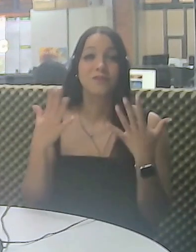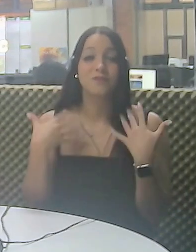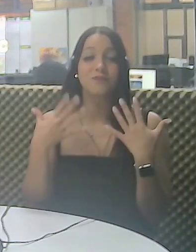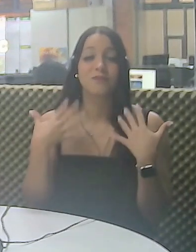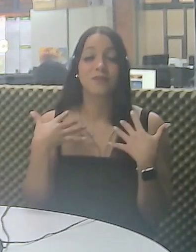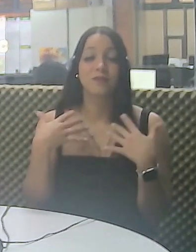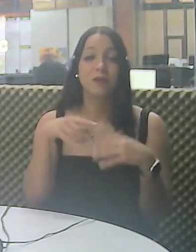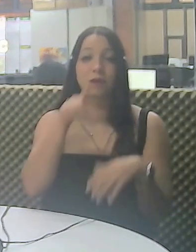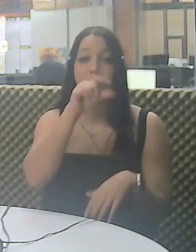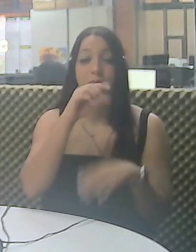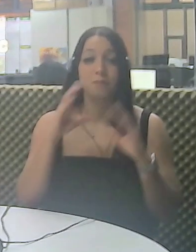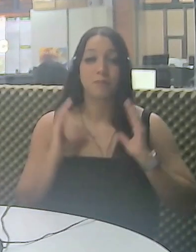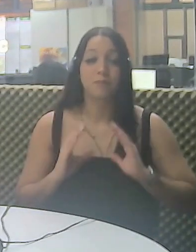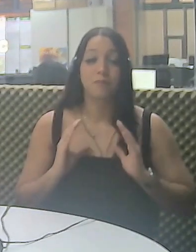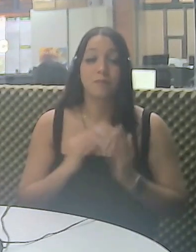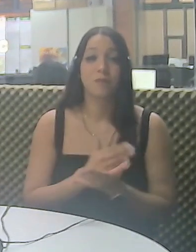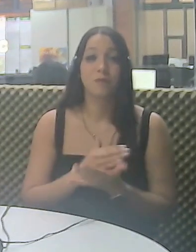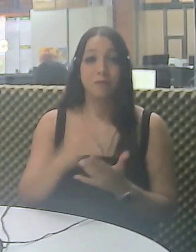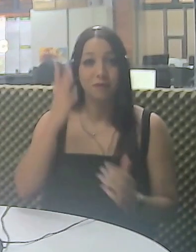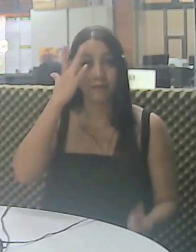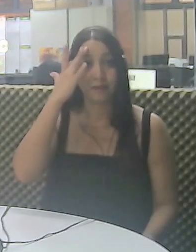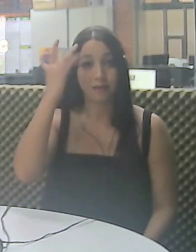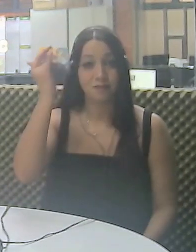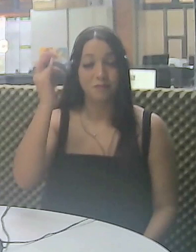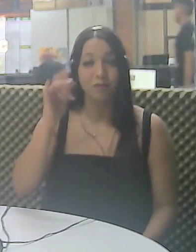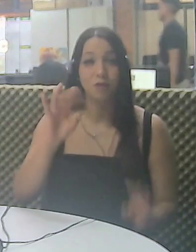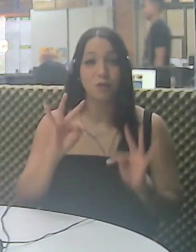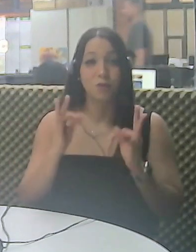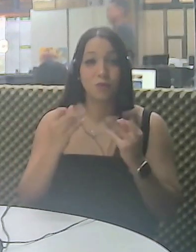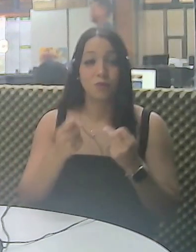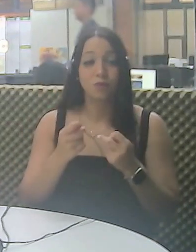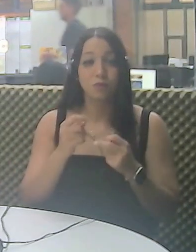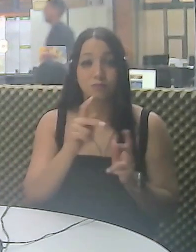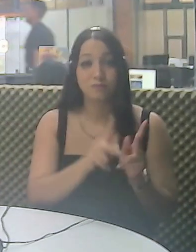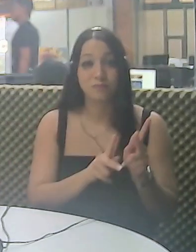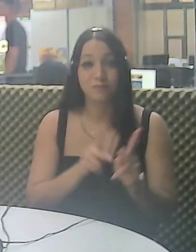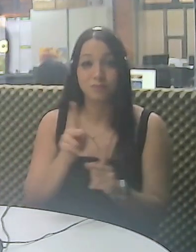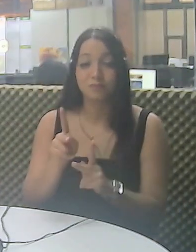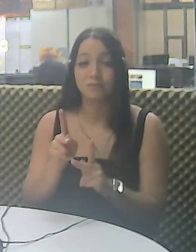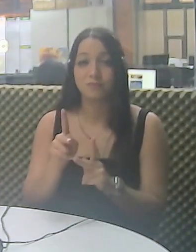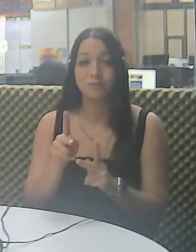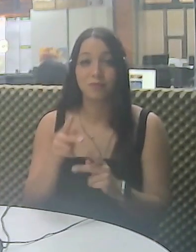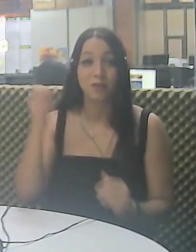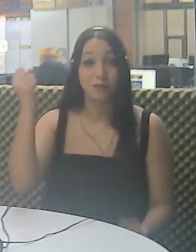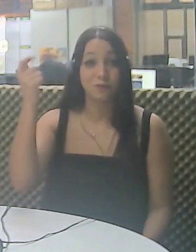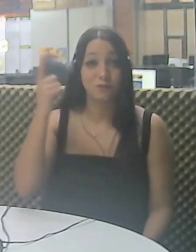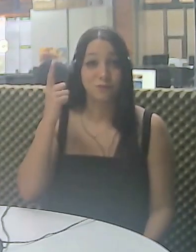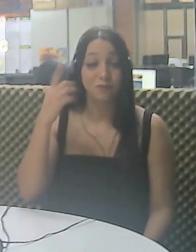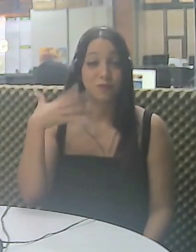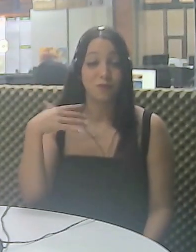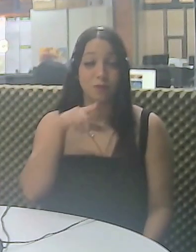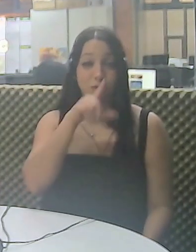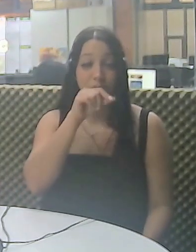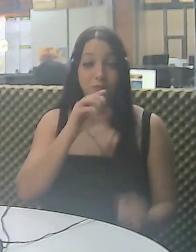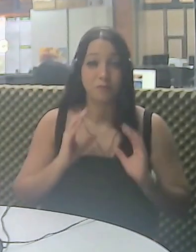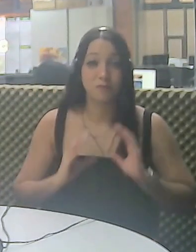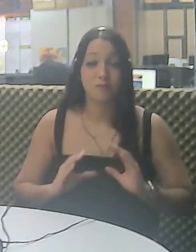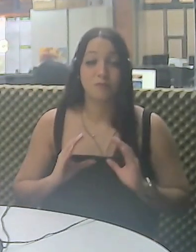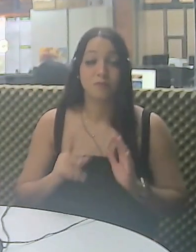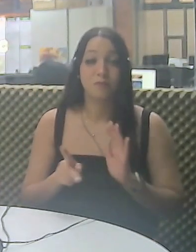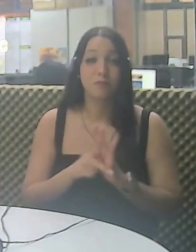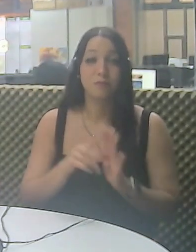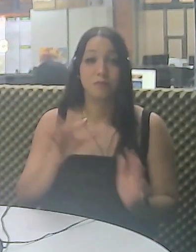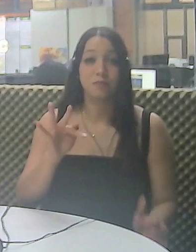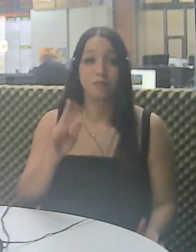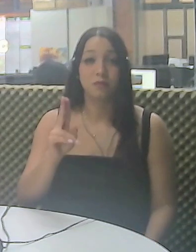Parque 2023 começa amanhã com atividades para todos os públicos. O Verão no Parque é uma iniciativa da Fundação Uberlandense do